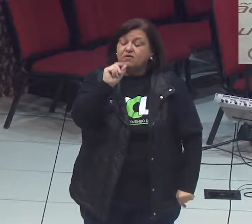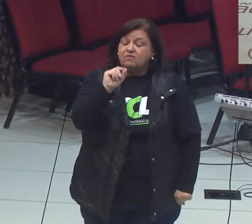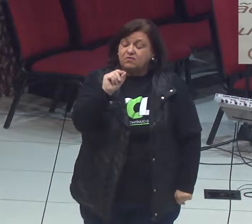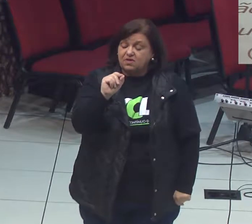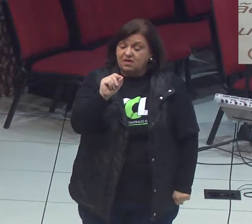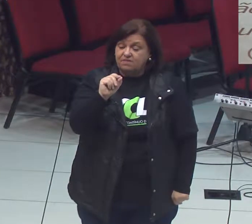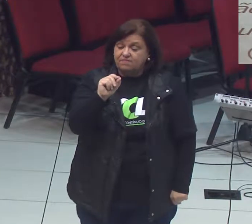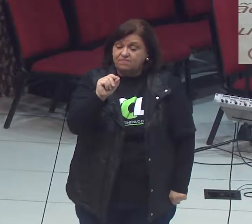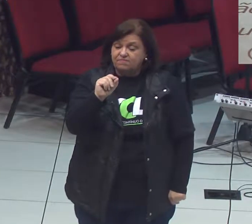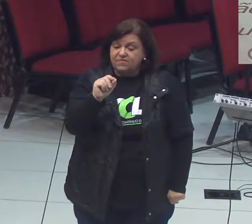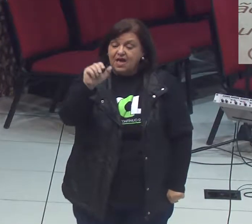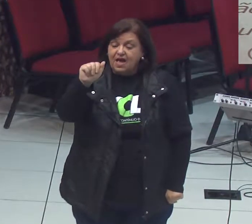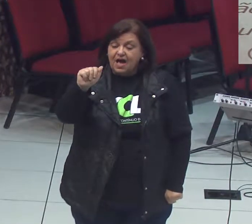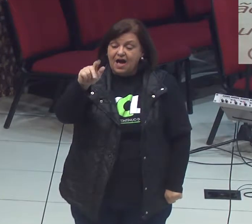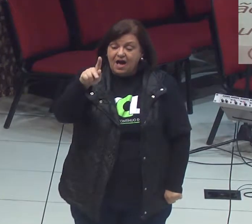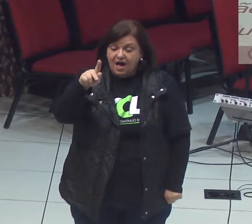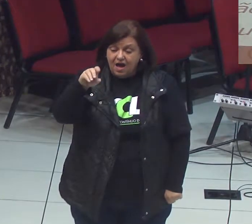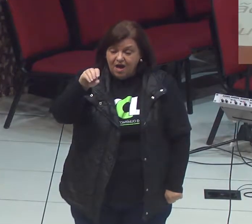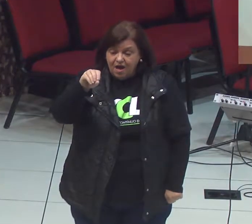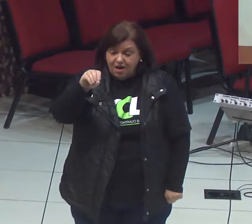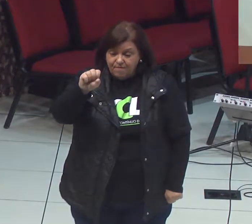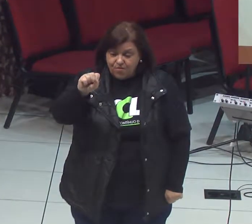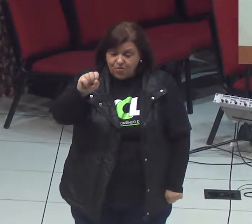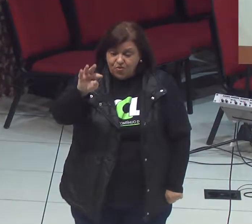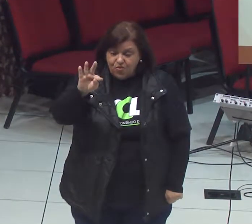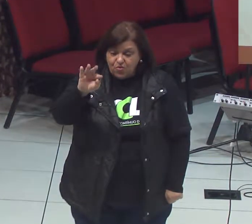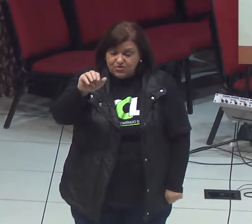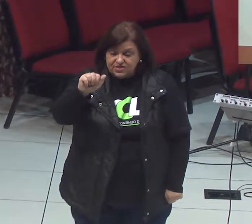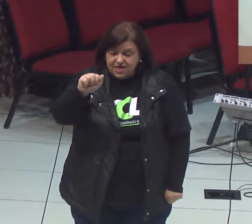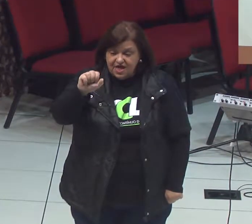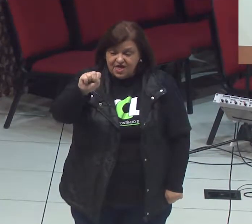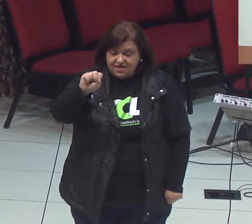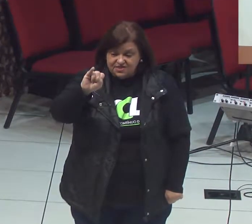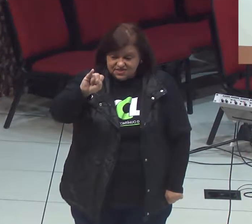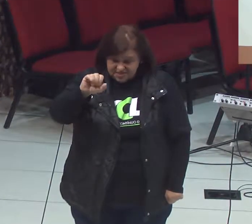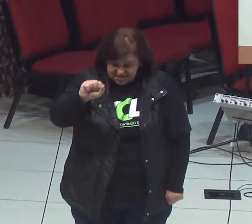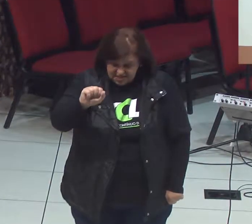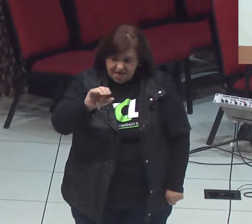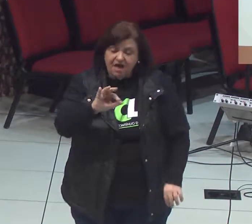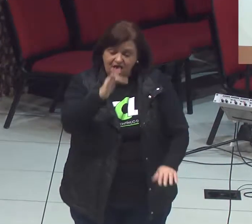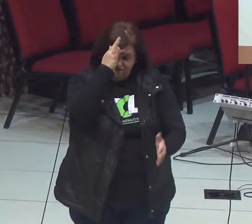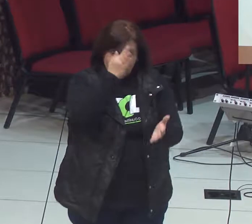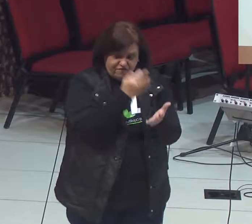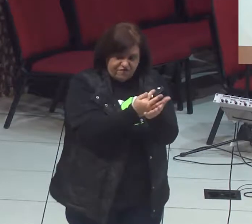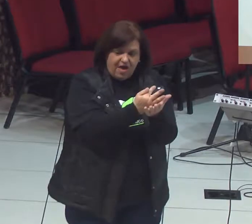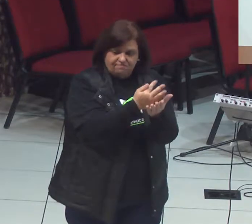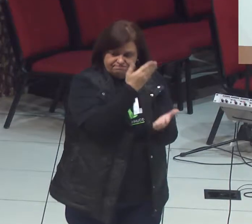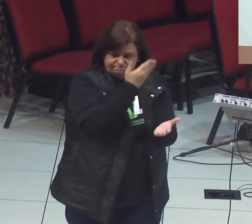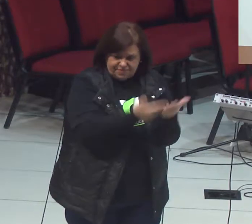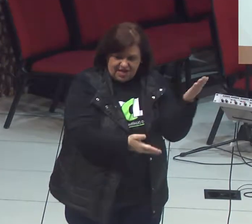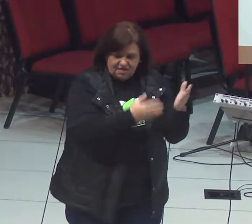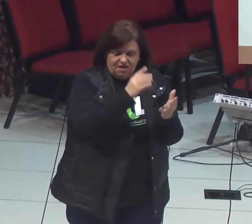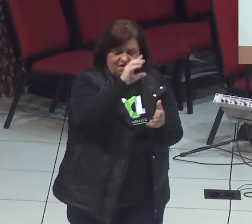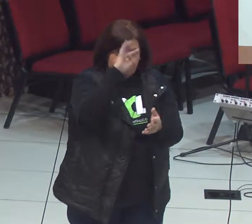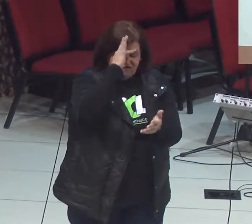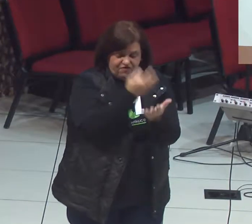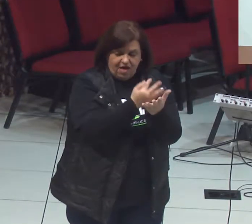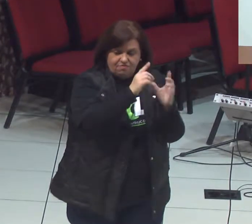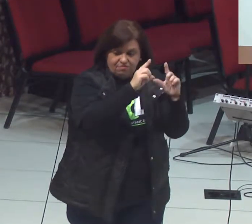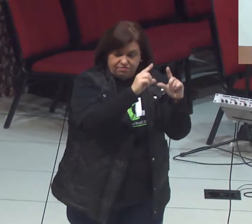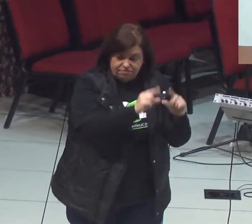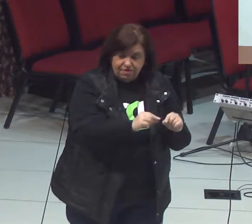de apostasia, não é a da fé. Ou seja, nos últimos tempos, nos últimos